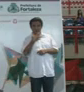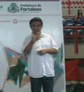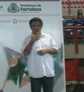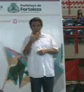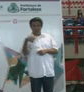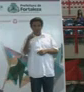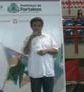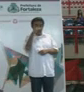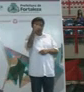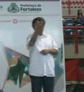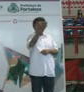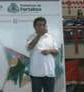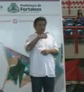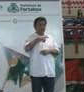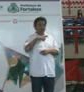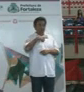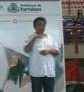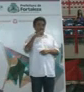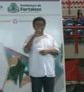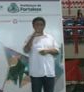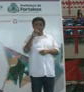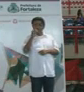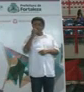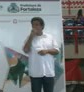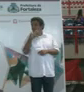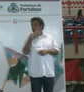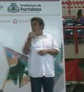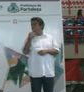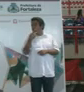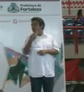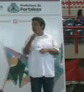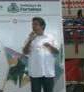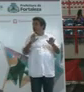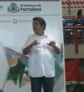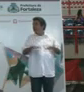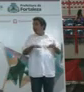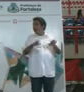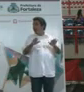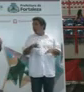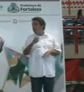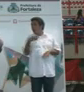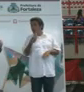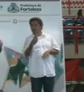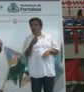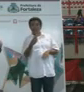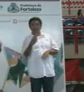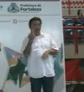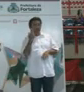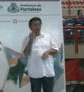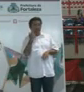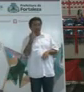Tá? Aí atrás está com muito eco, é bom a gente falar mais devagar ou tá tranquilo?